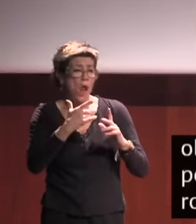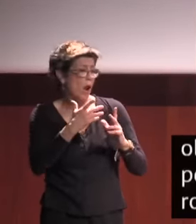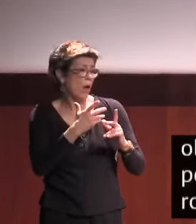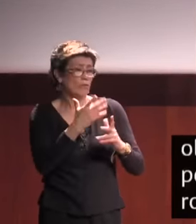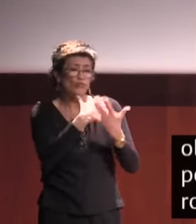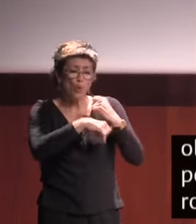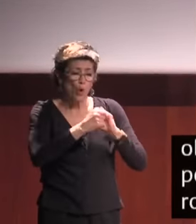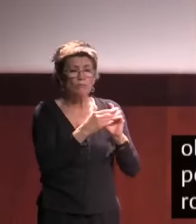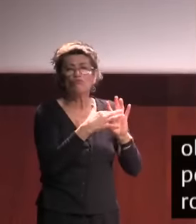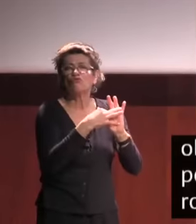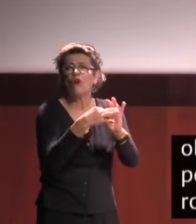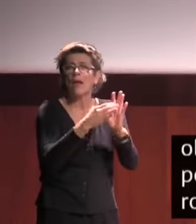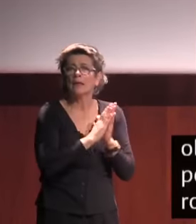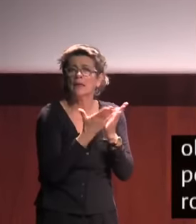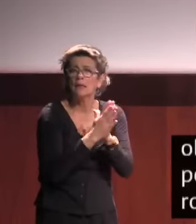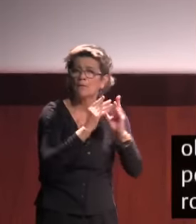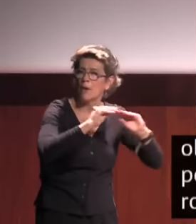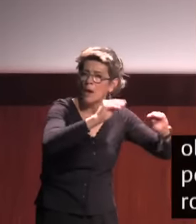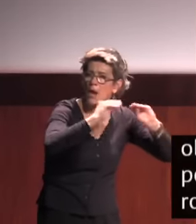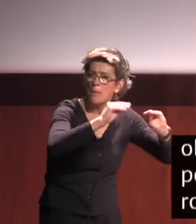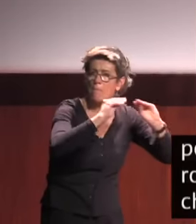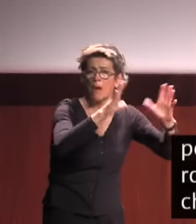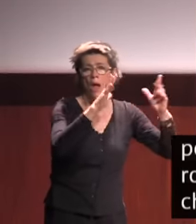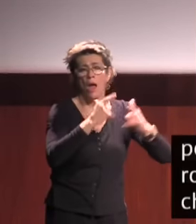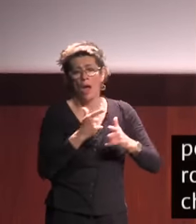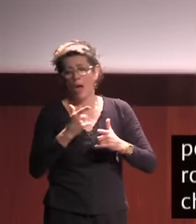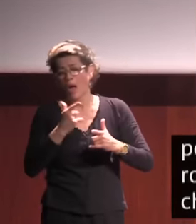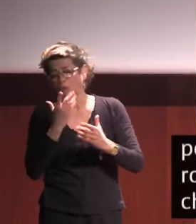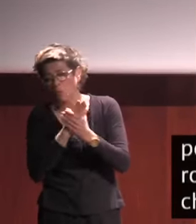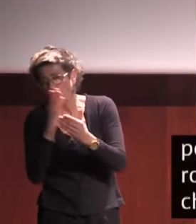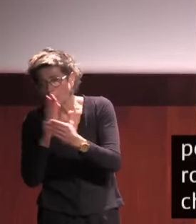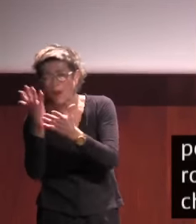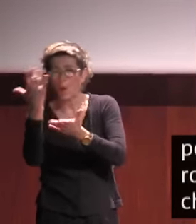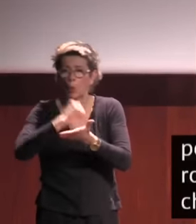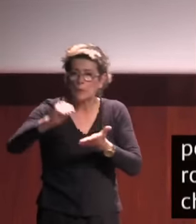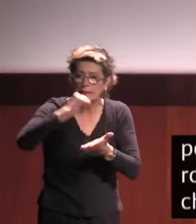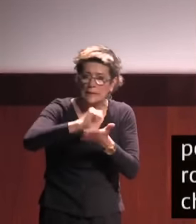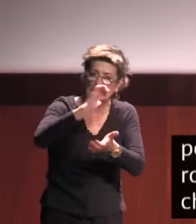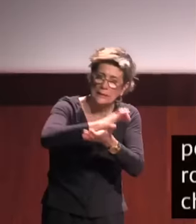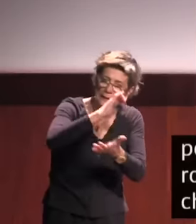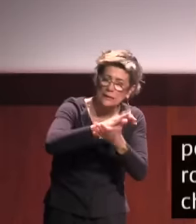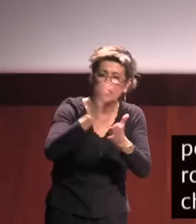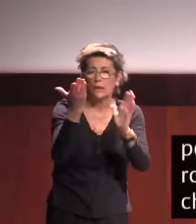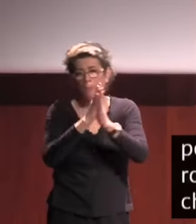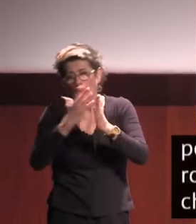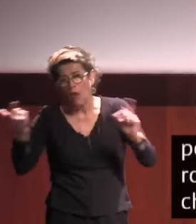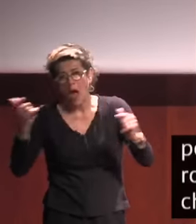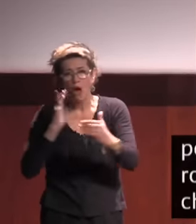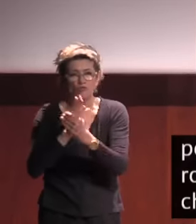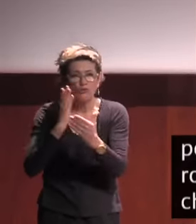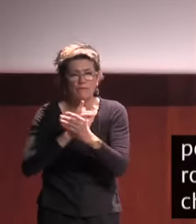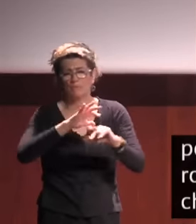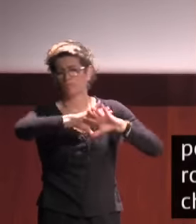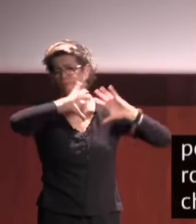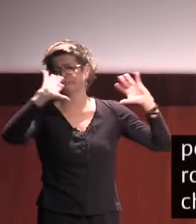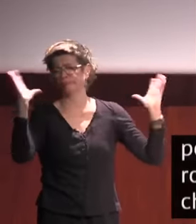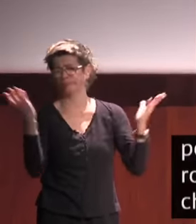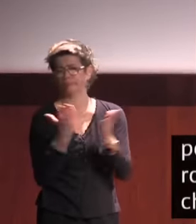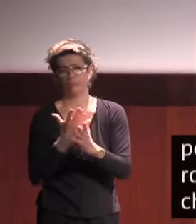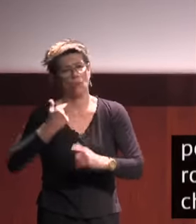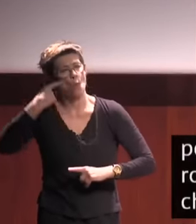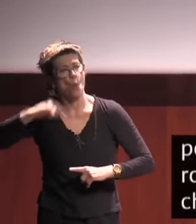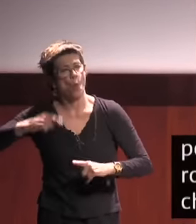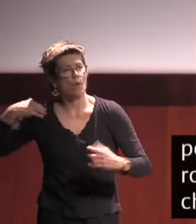livre, libraires, documentalistes, autrices et éditrices, bibliothécaires, archivistes, toutes au fait des